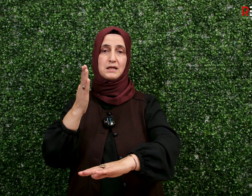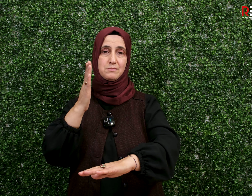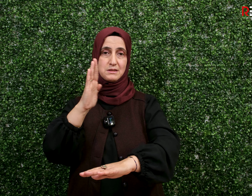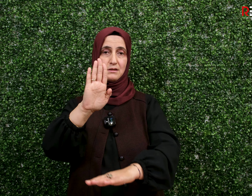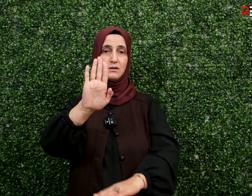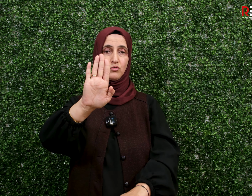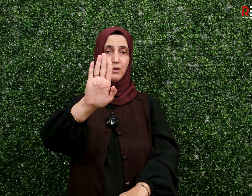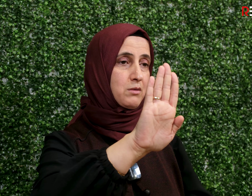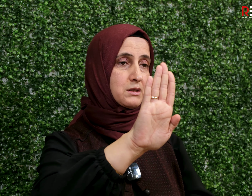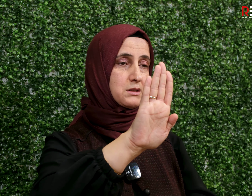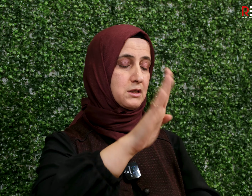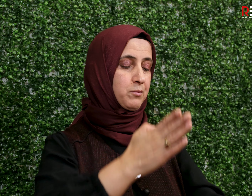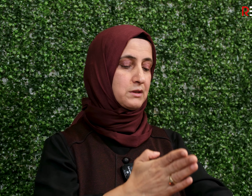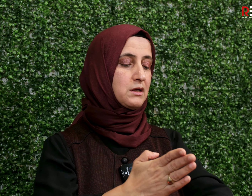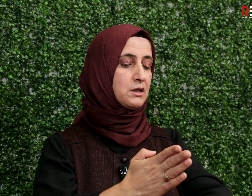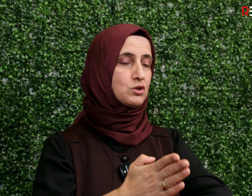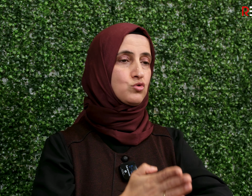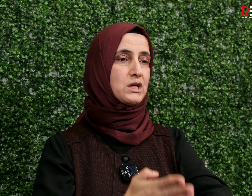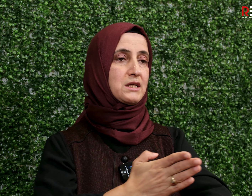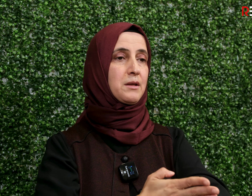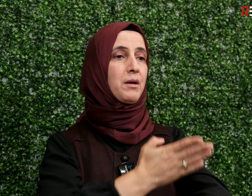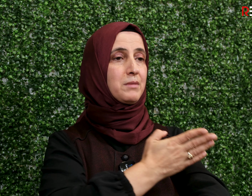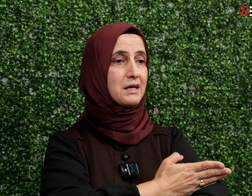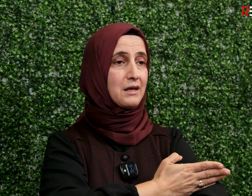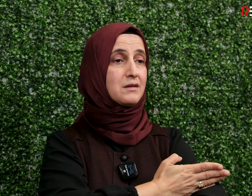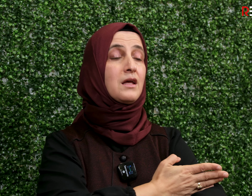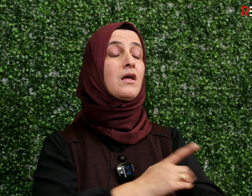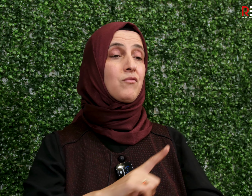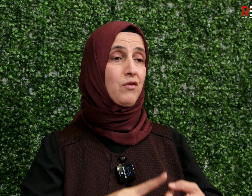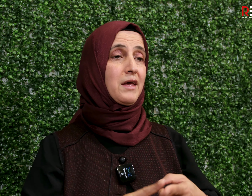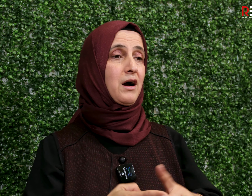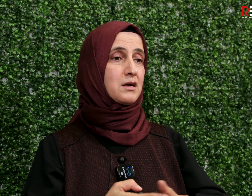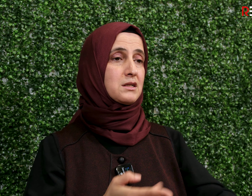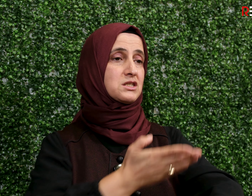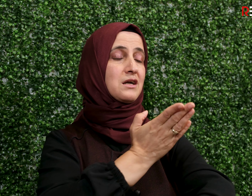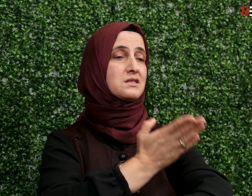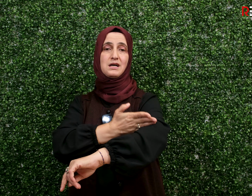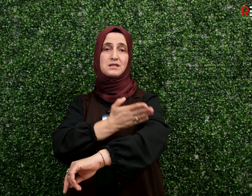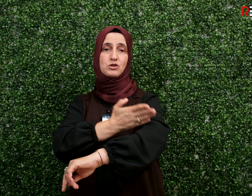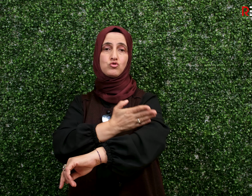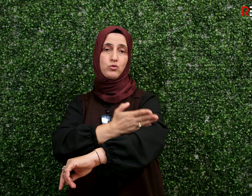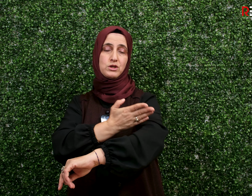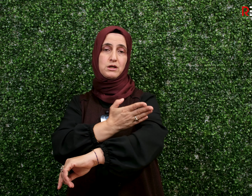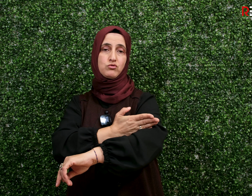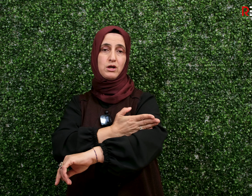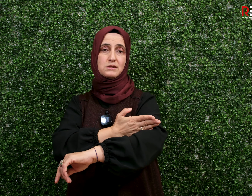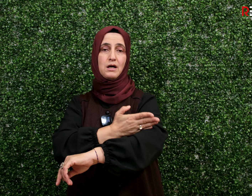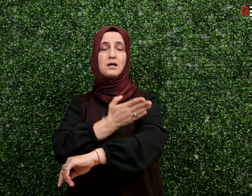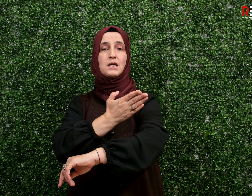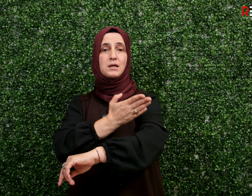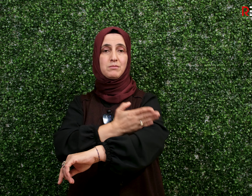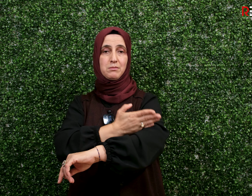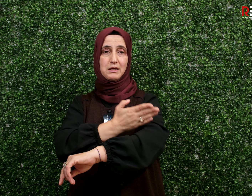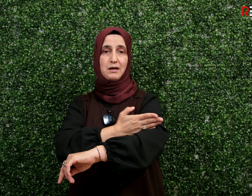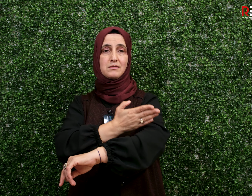elimizin tüm parmakları kapalı. Şu şekilde memleket veya arkadaşlar sadece şu bölgeye vurarak da memleket